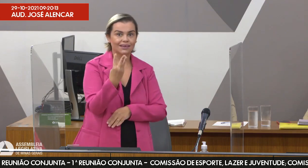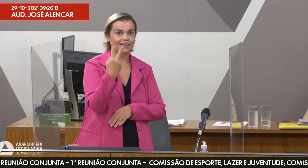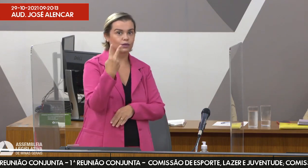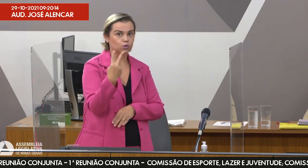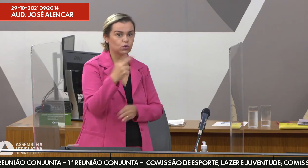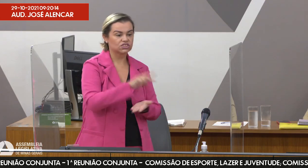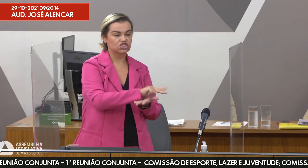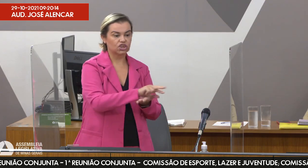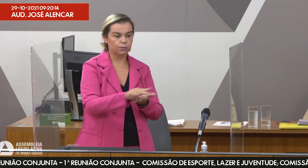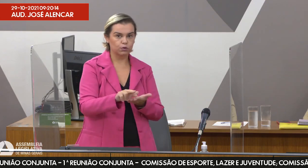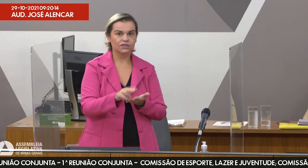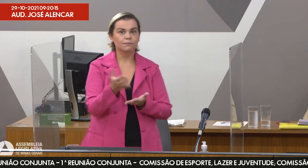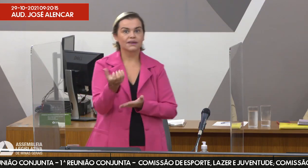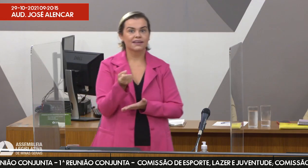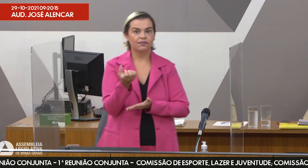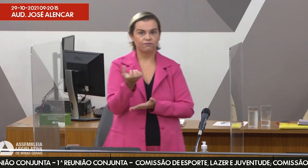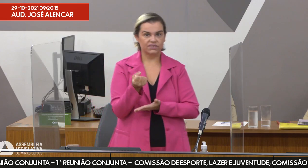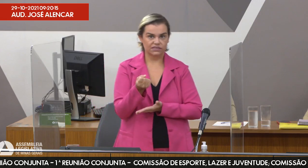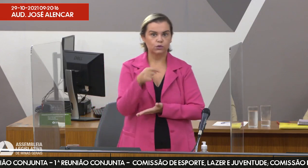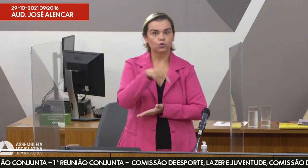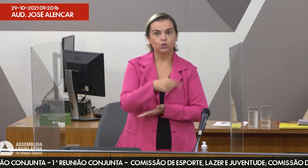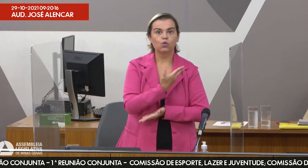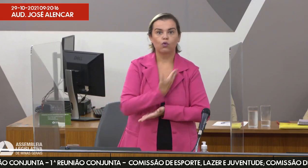equipe multiprofissional.